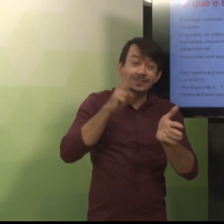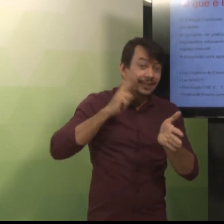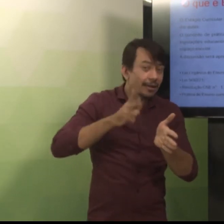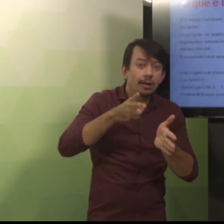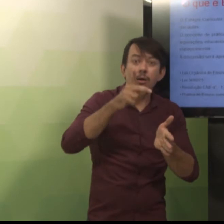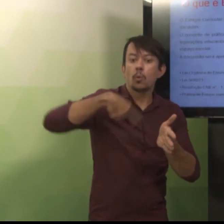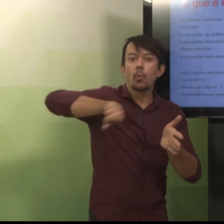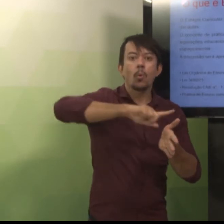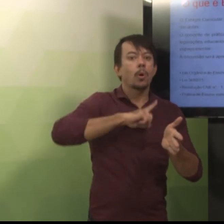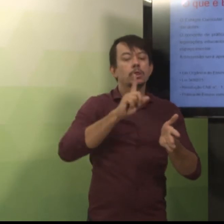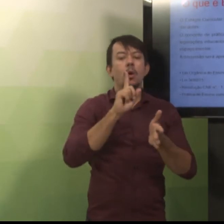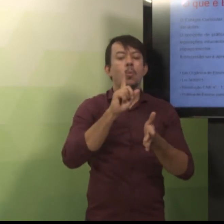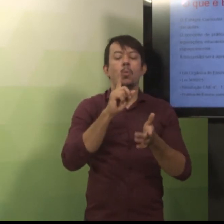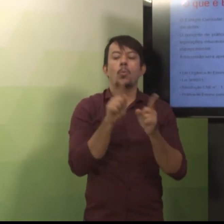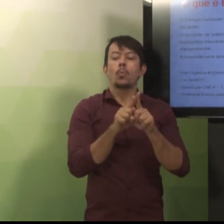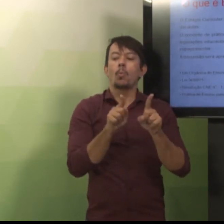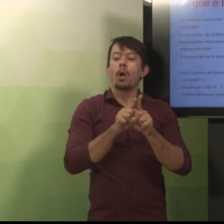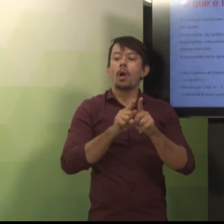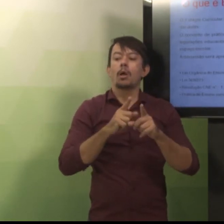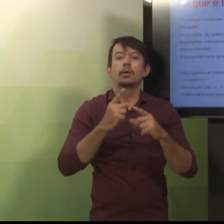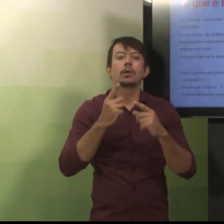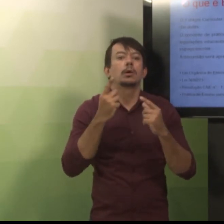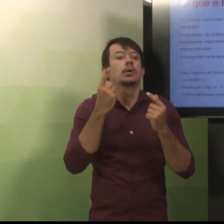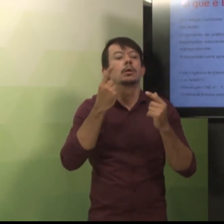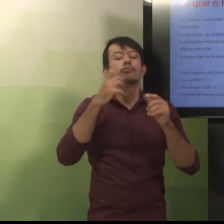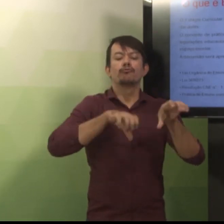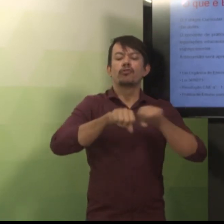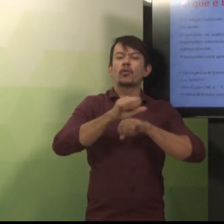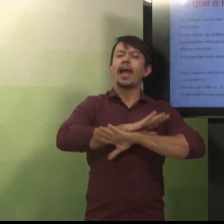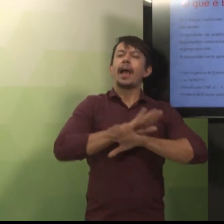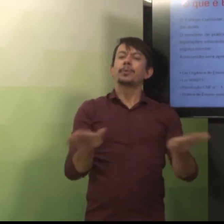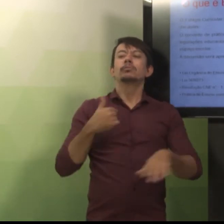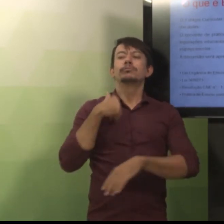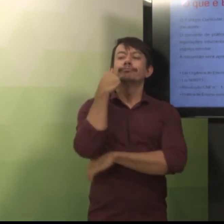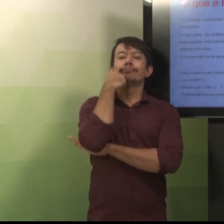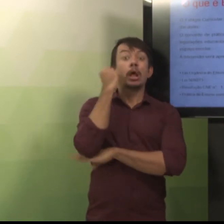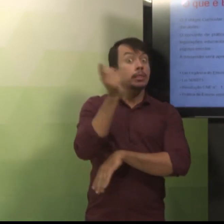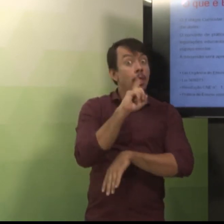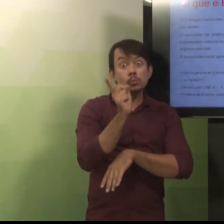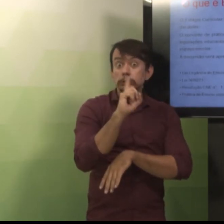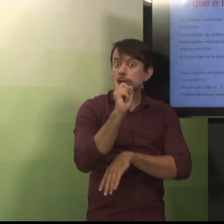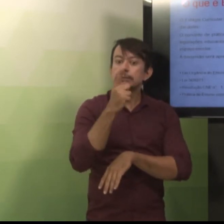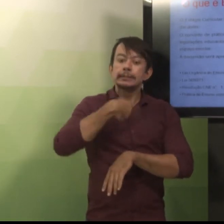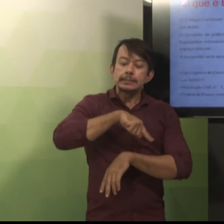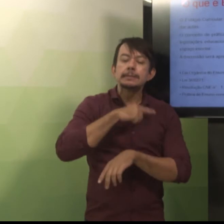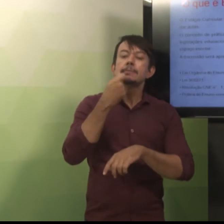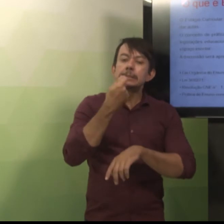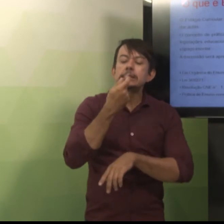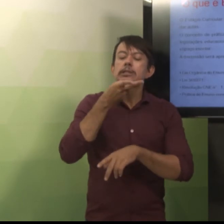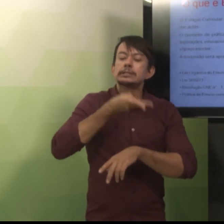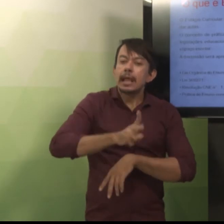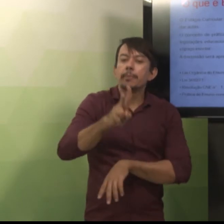É necessário haver pesquisas a respeito da formação. Não é simplesmente formou e acabou. É necessário